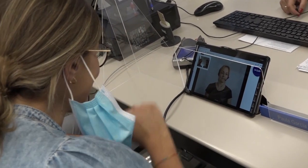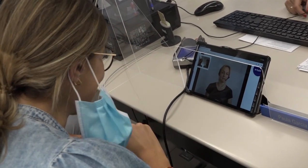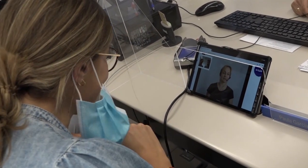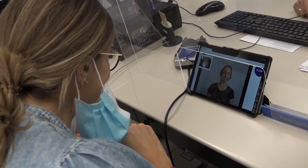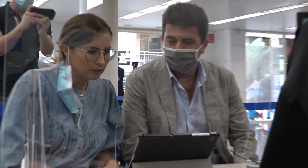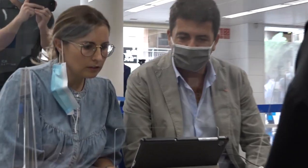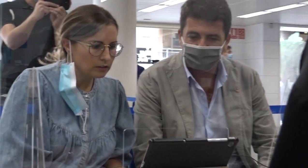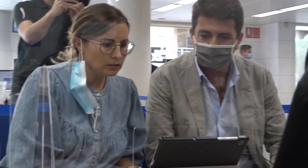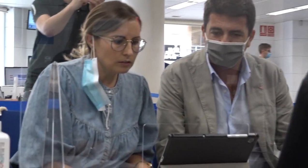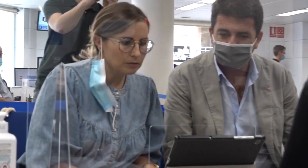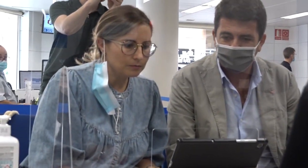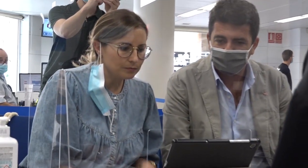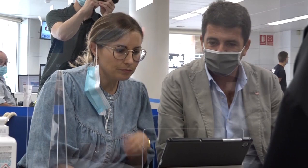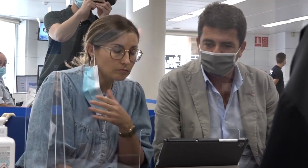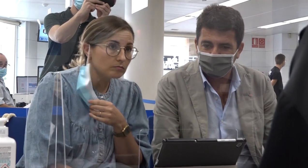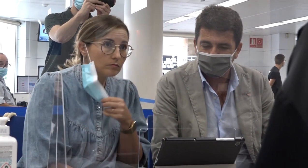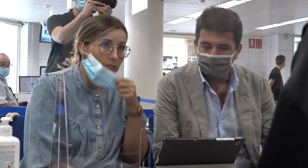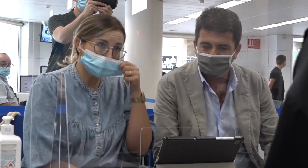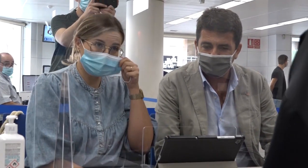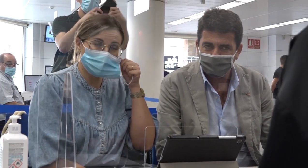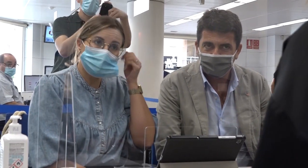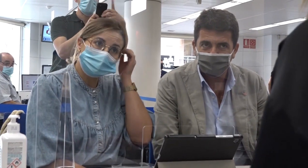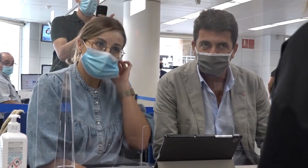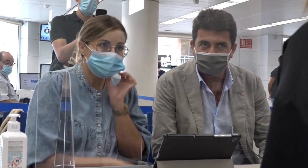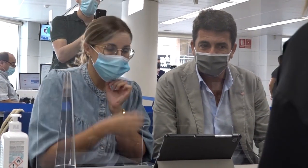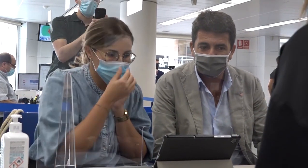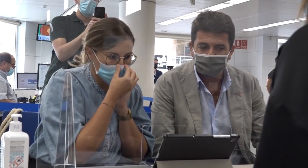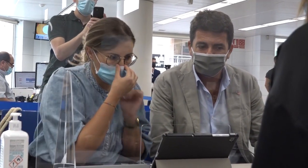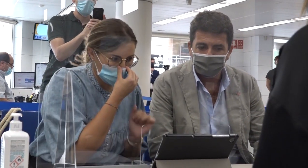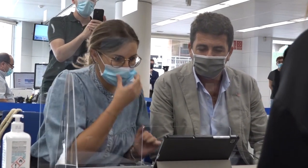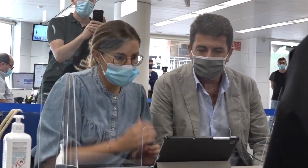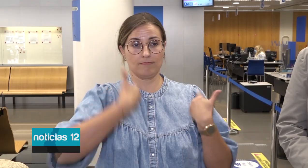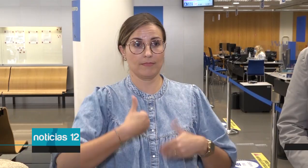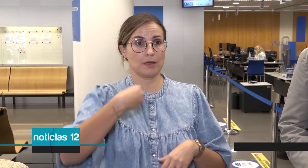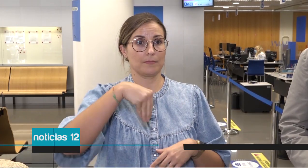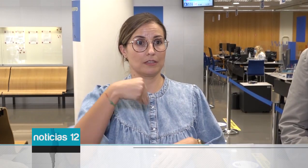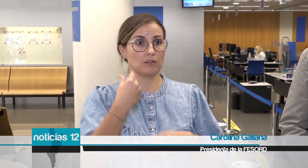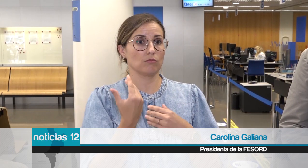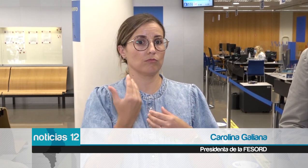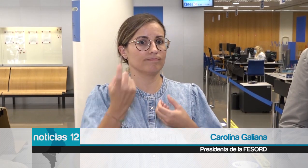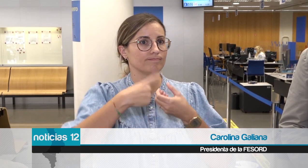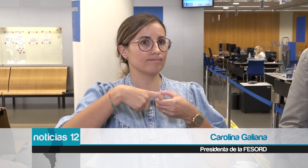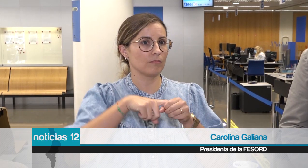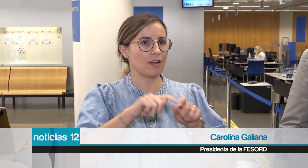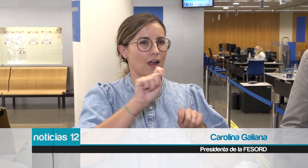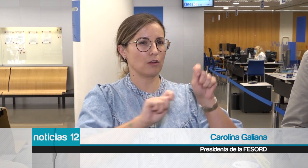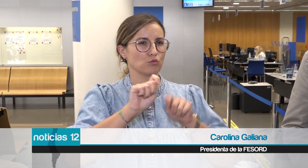organismo y la persona sorda, que deberá solicitar cita previa. Desde la Federación de Personas Sordas, es verdad que yo ocupo la